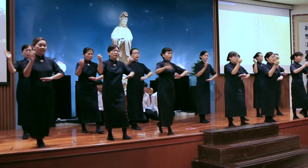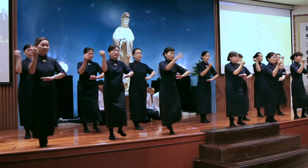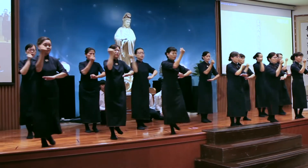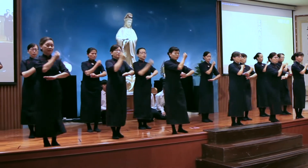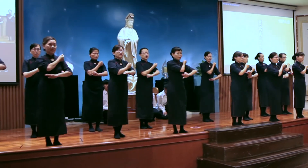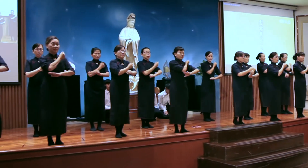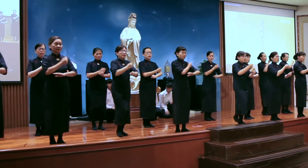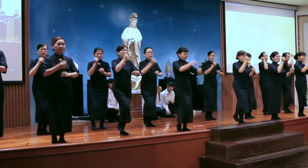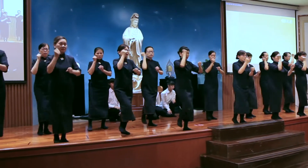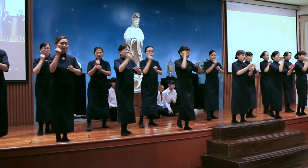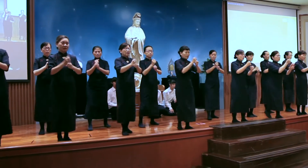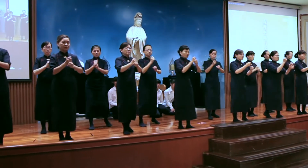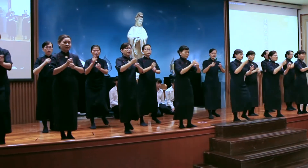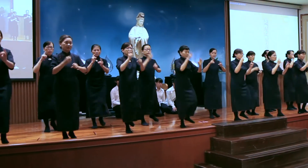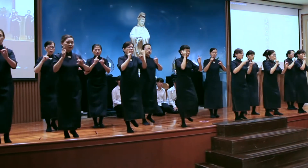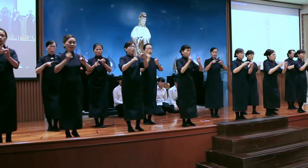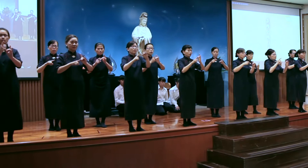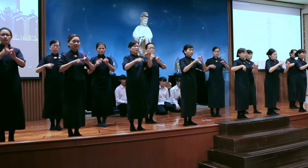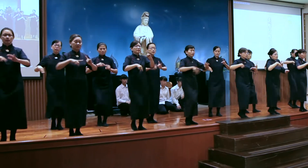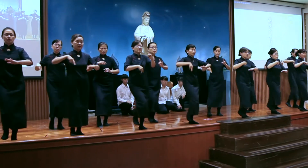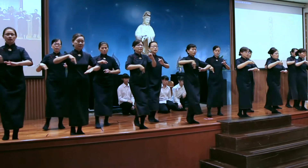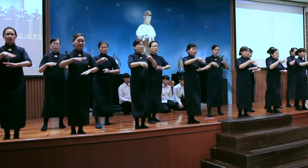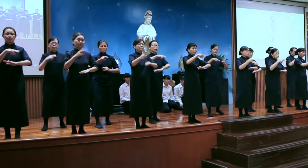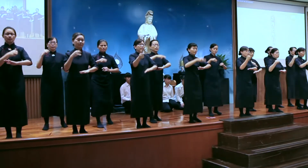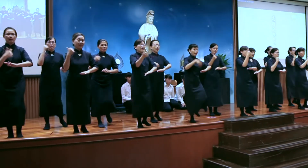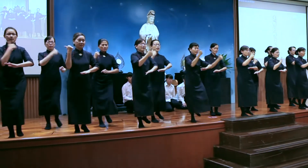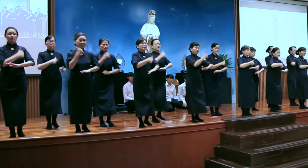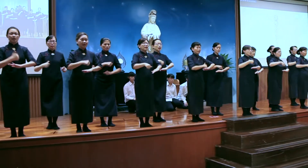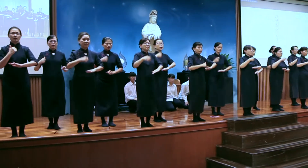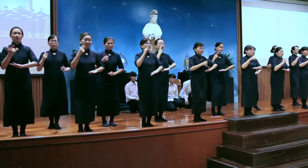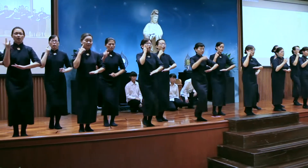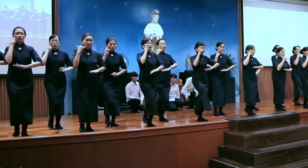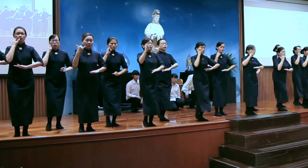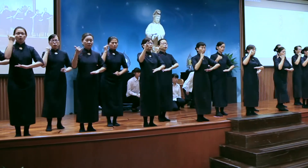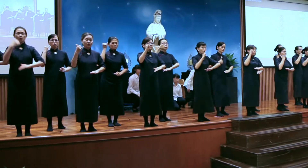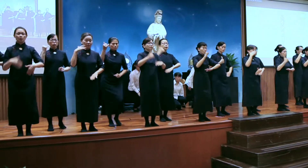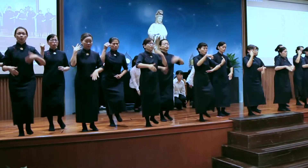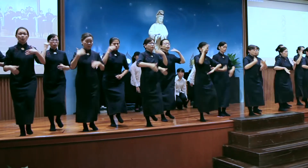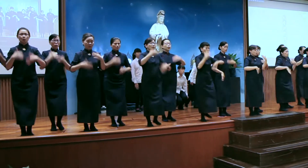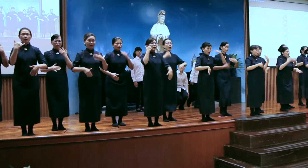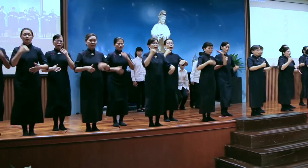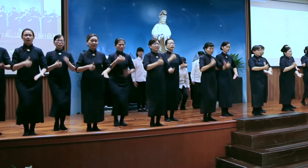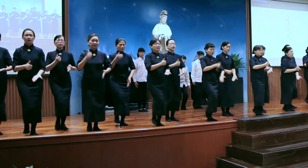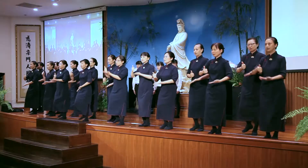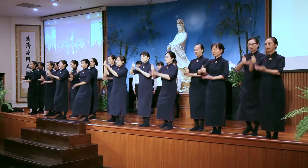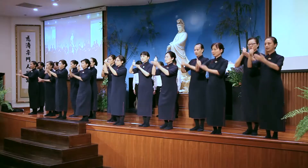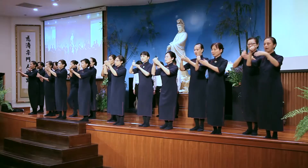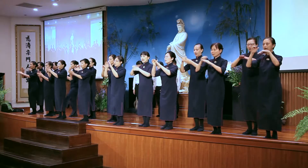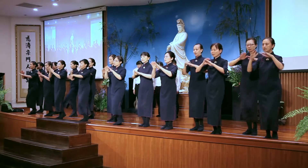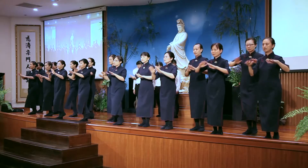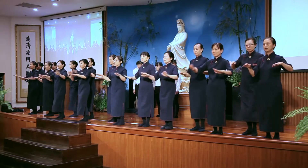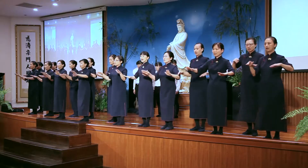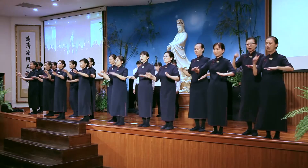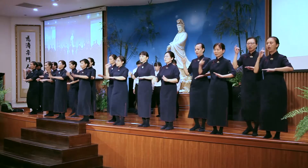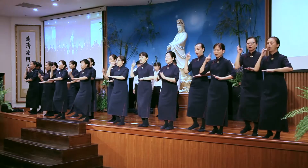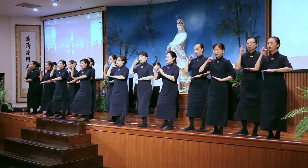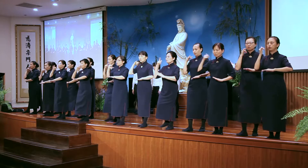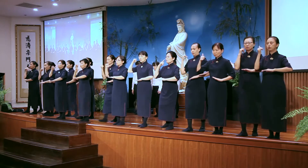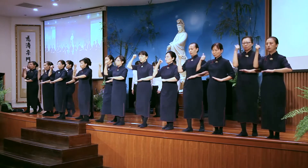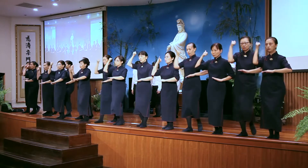厌倦，早尽红尽心百善，父母快乐得安详，父母